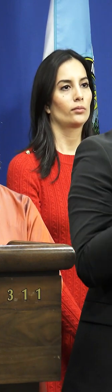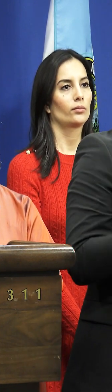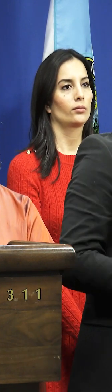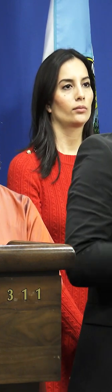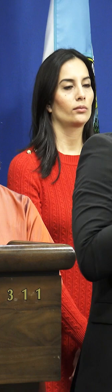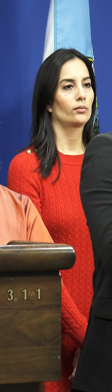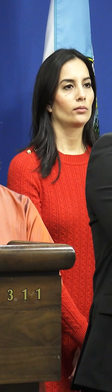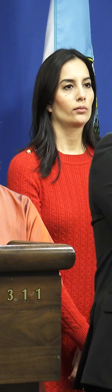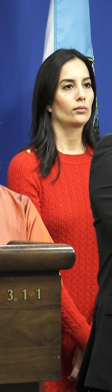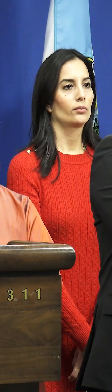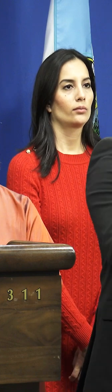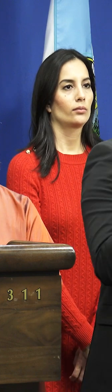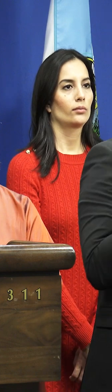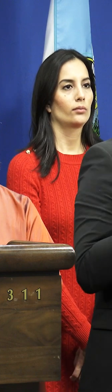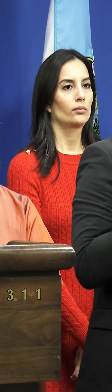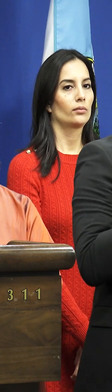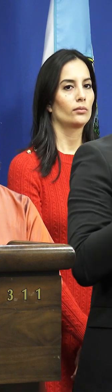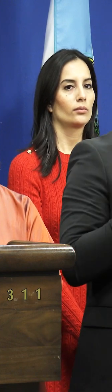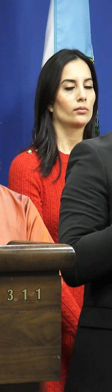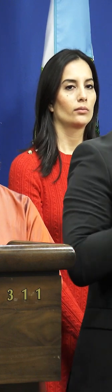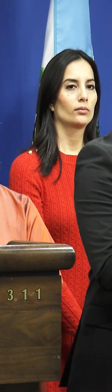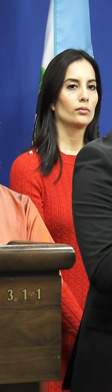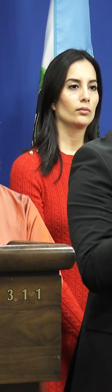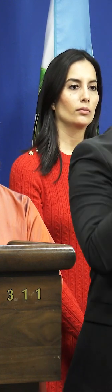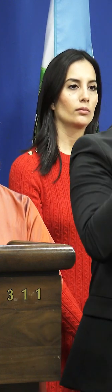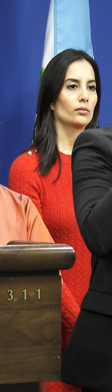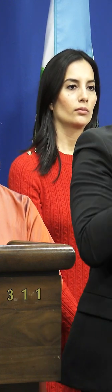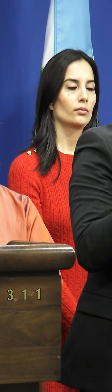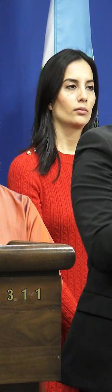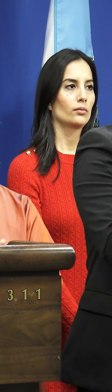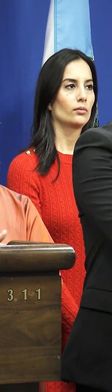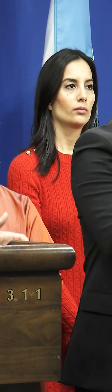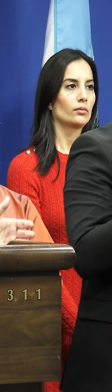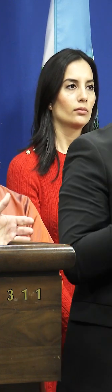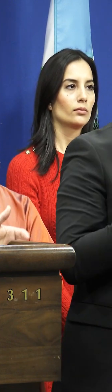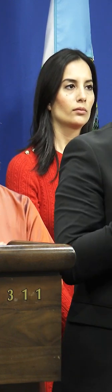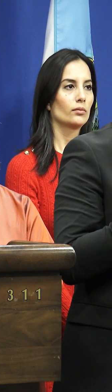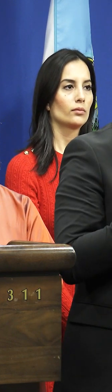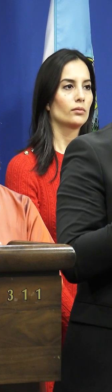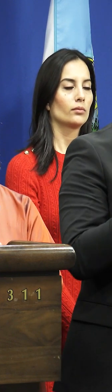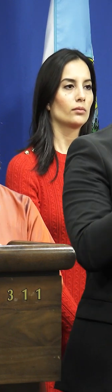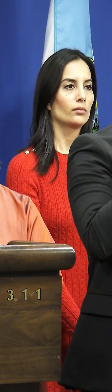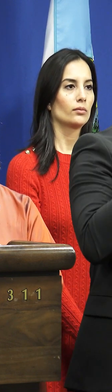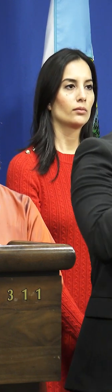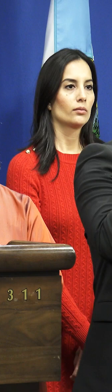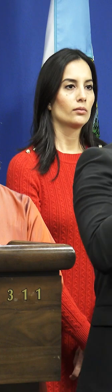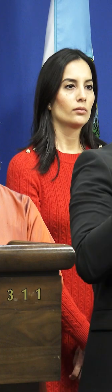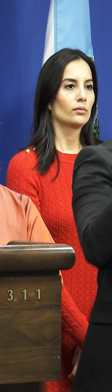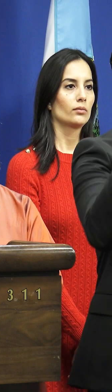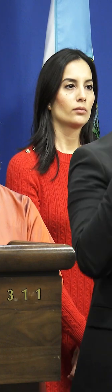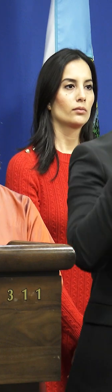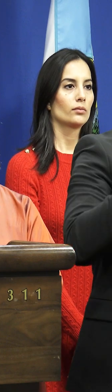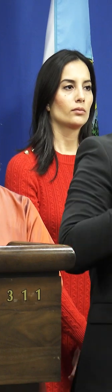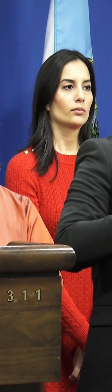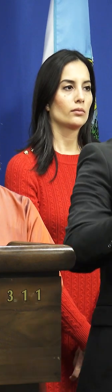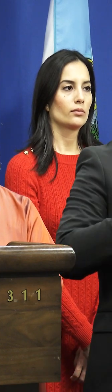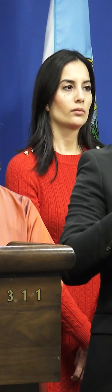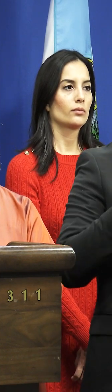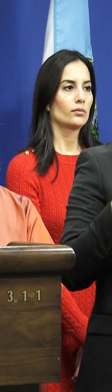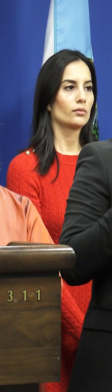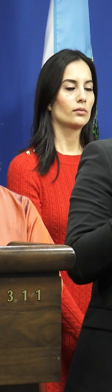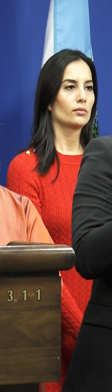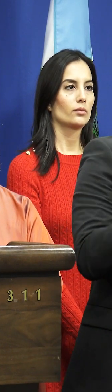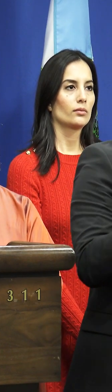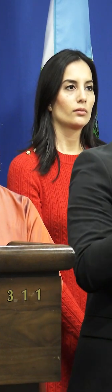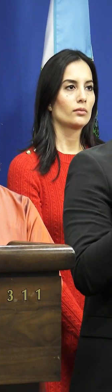no saldré a tener ningún tipo de caminar, etcétera, en la área hasta que no esté todo claro en la